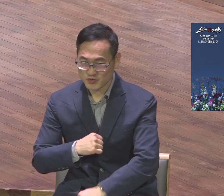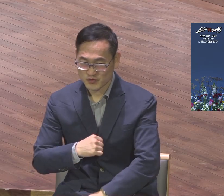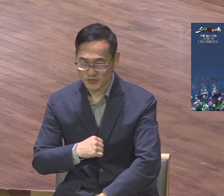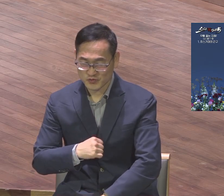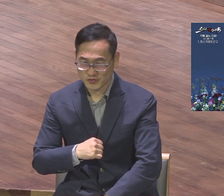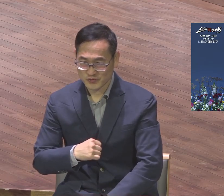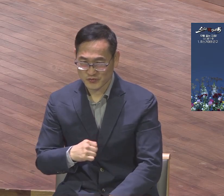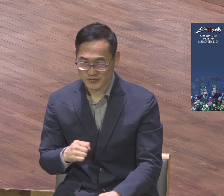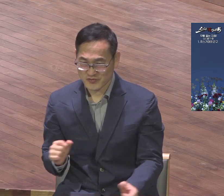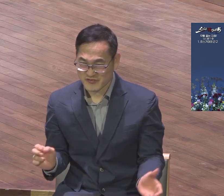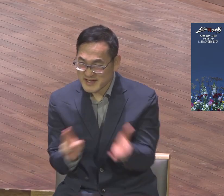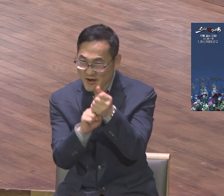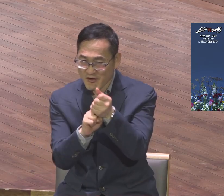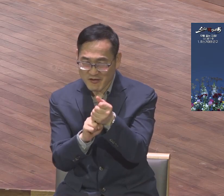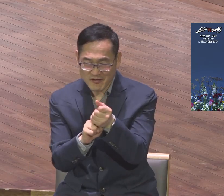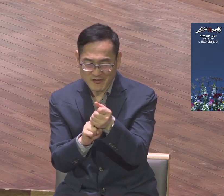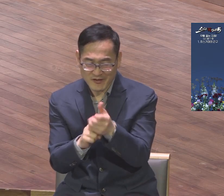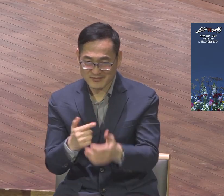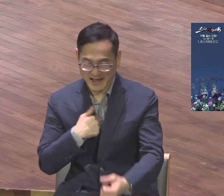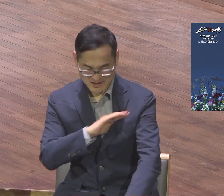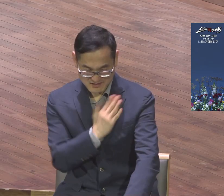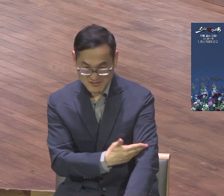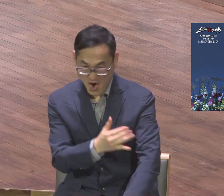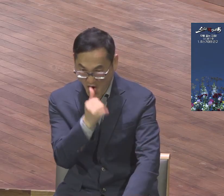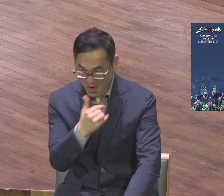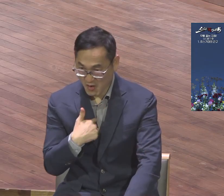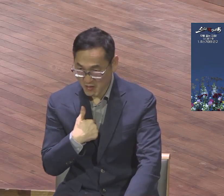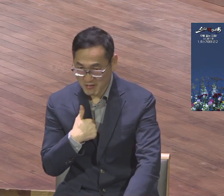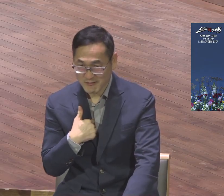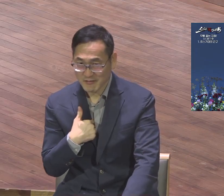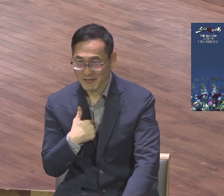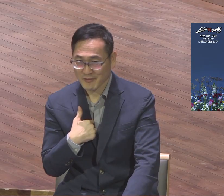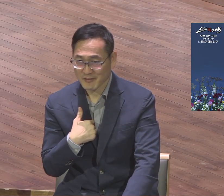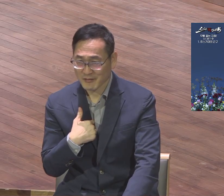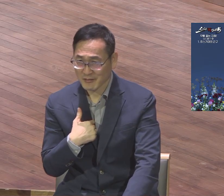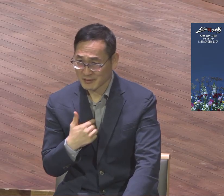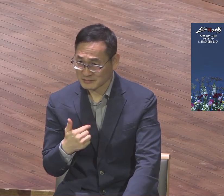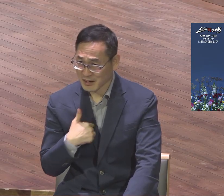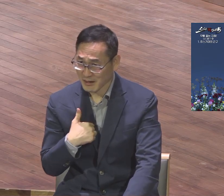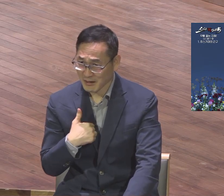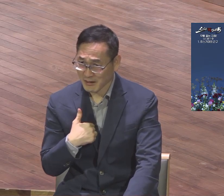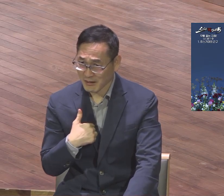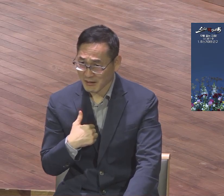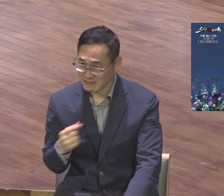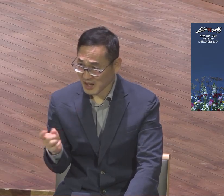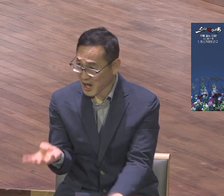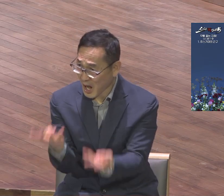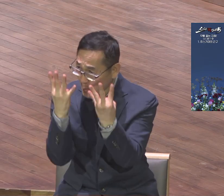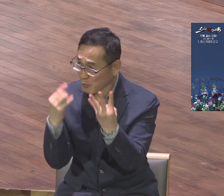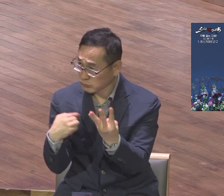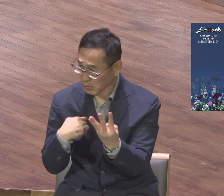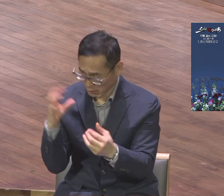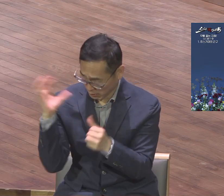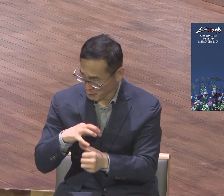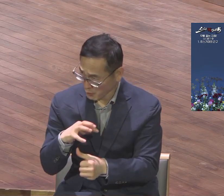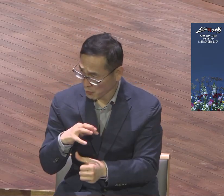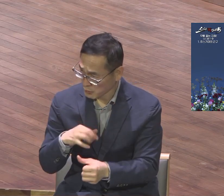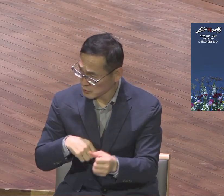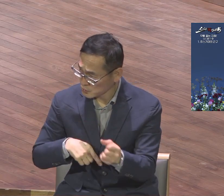놀라운 이 기적이 내게 능력이 있는데 내가 이 더러운 감옥에서